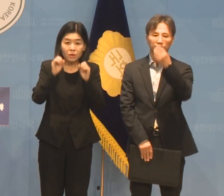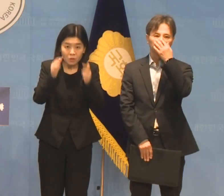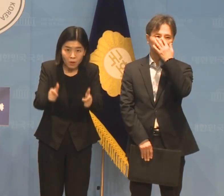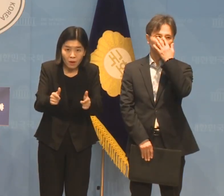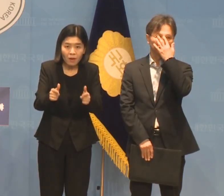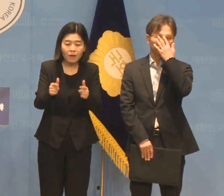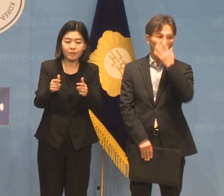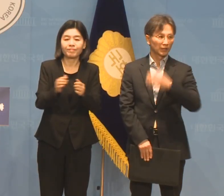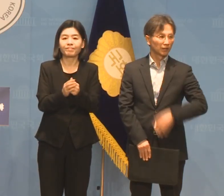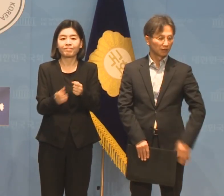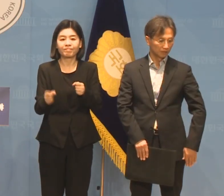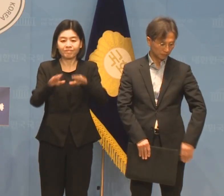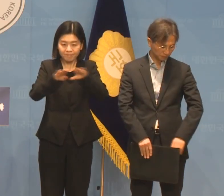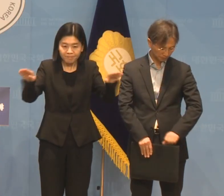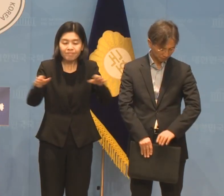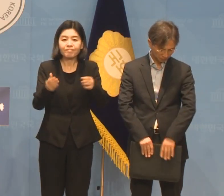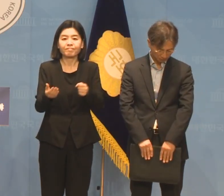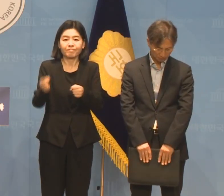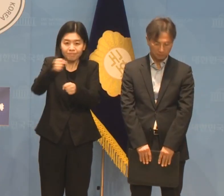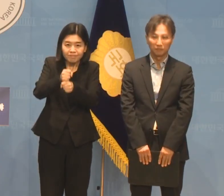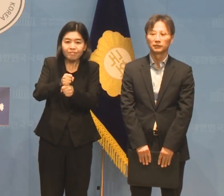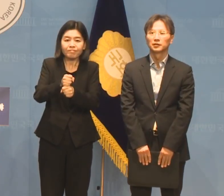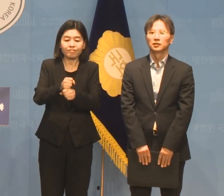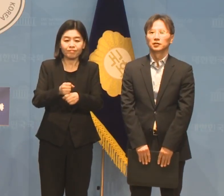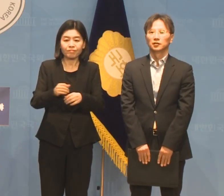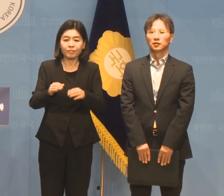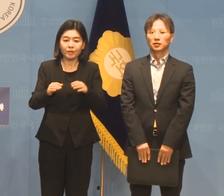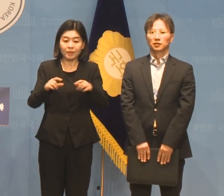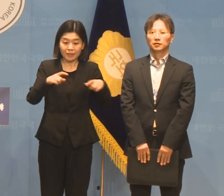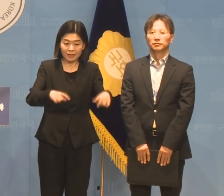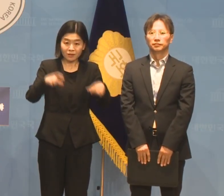지역 간 불균형 해소 역시 매우 시급합니다.